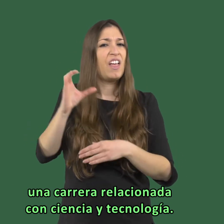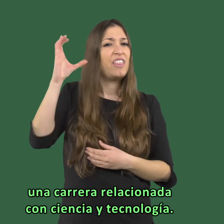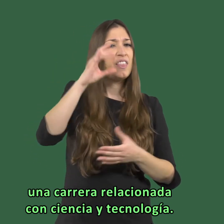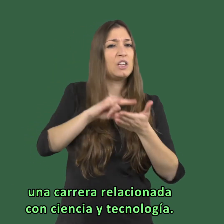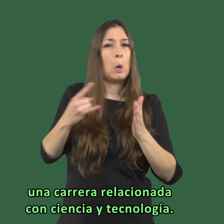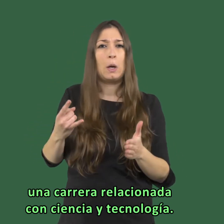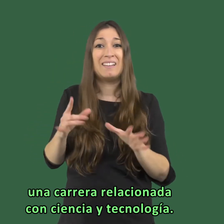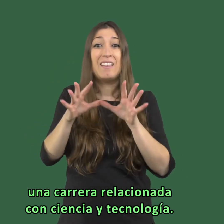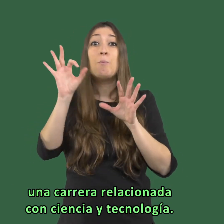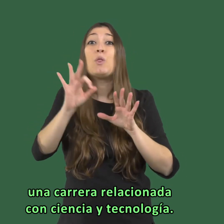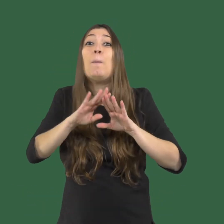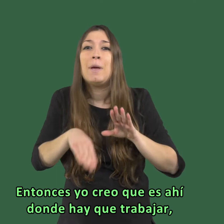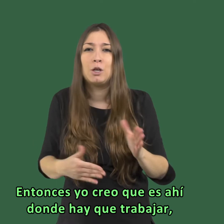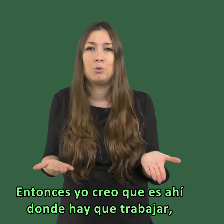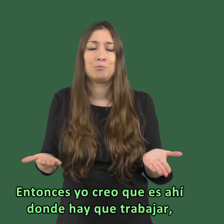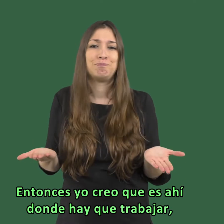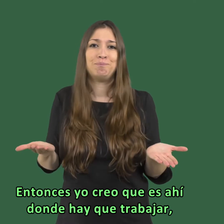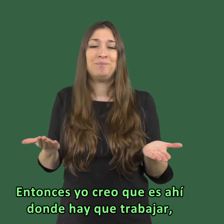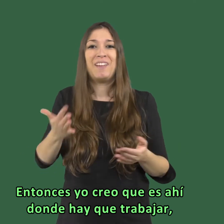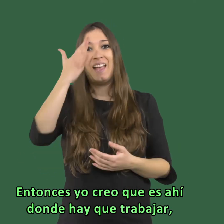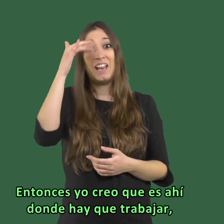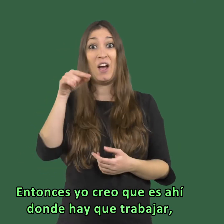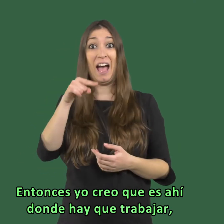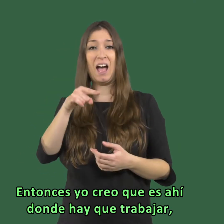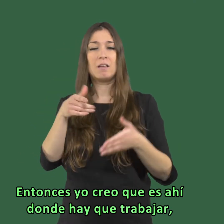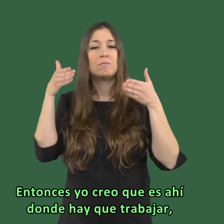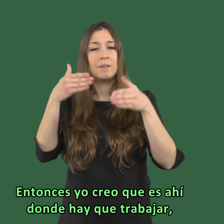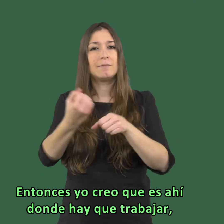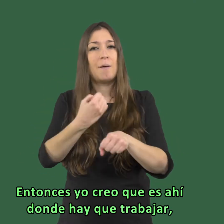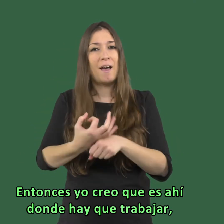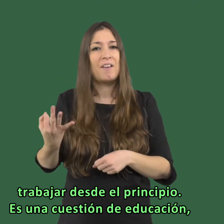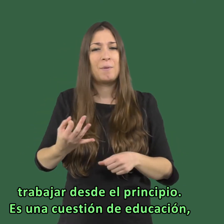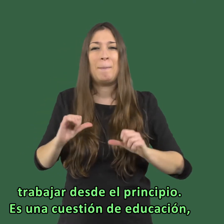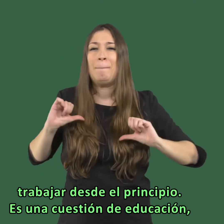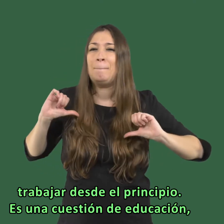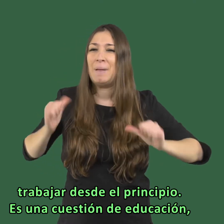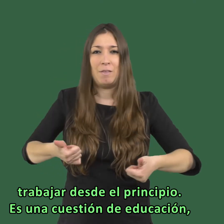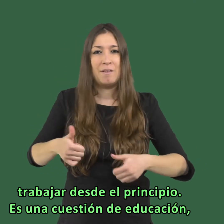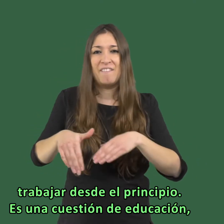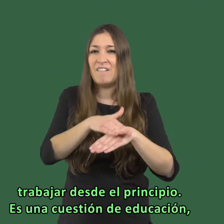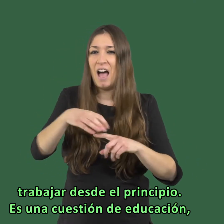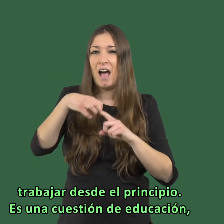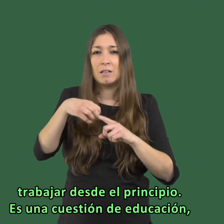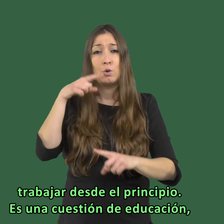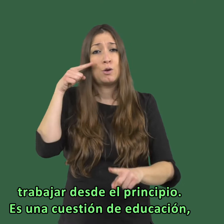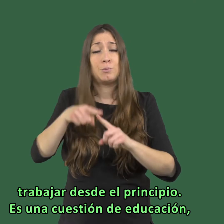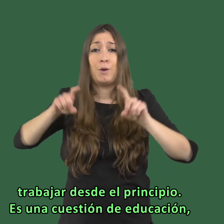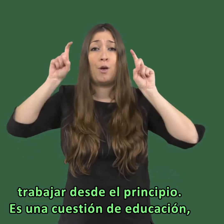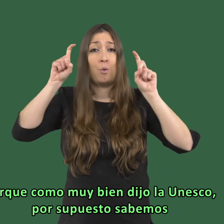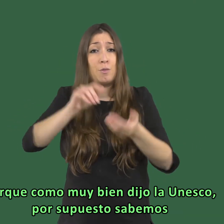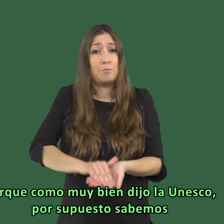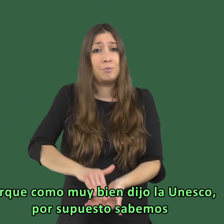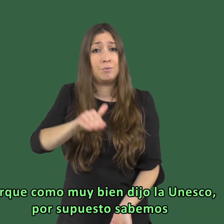relacionada con ciencia y tecnología, ¿no? Entonces, yo creo que es ahí donde hay que trabajar. Trabajar desde el principio es una cuestión de